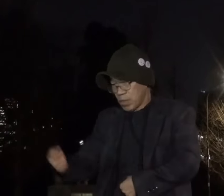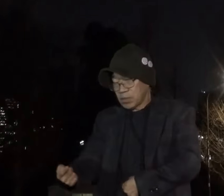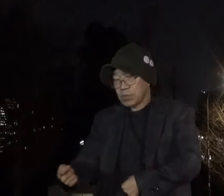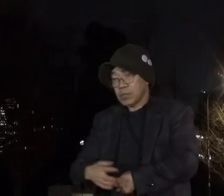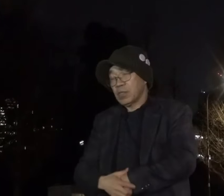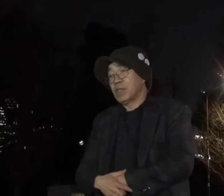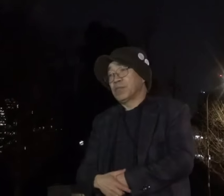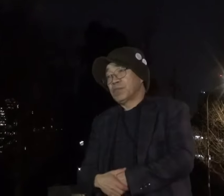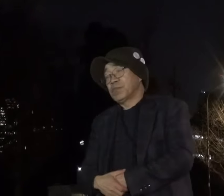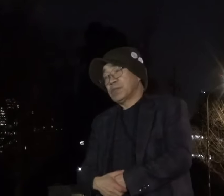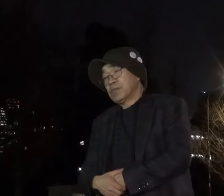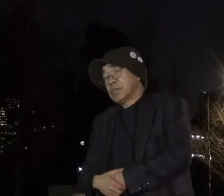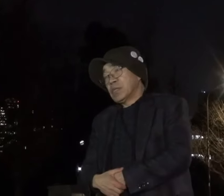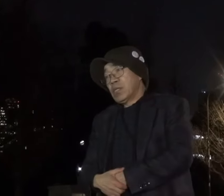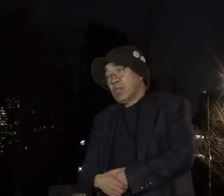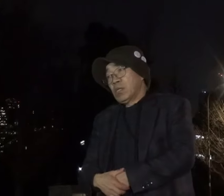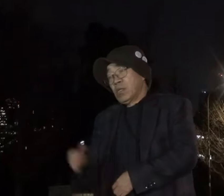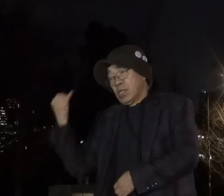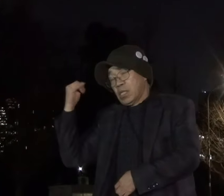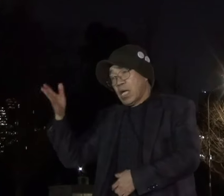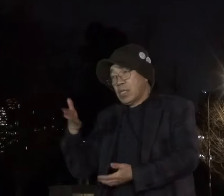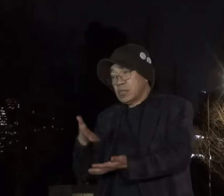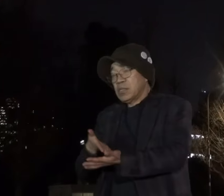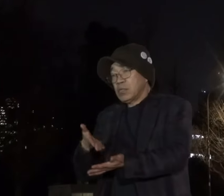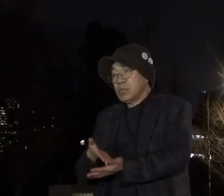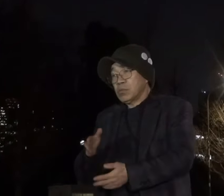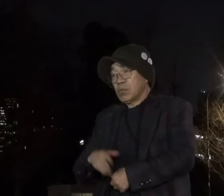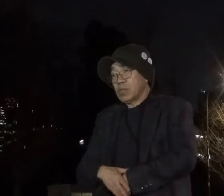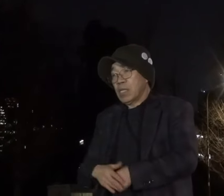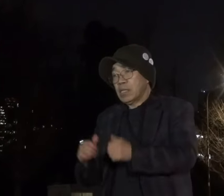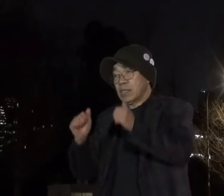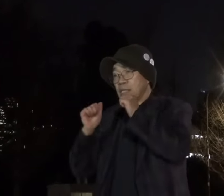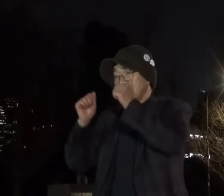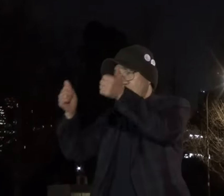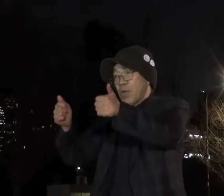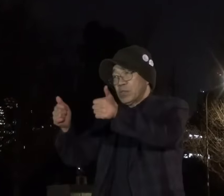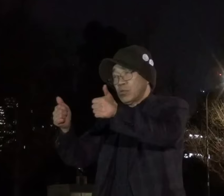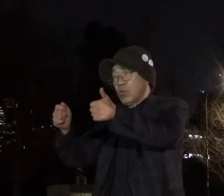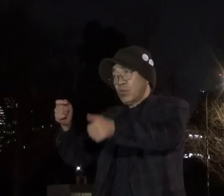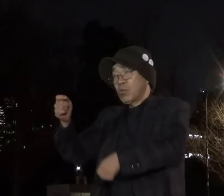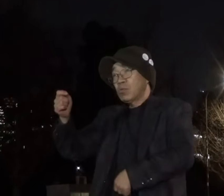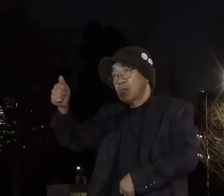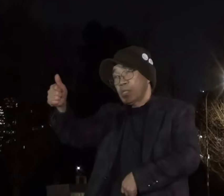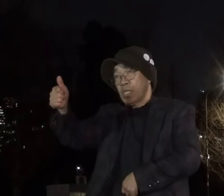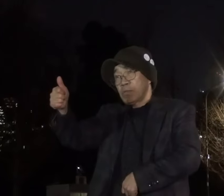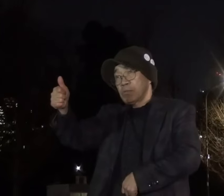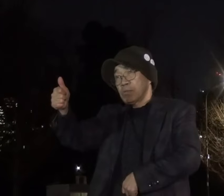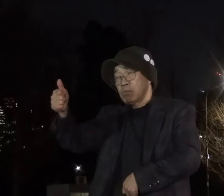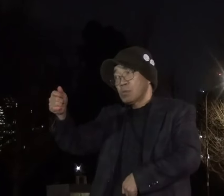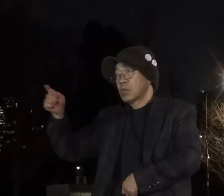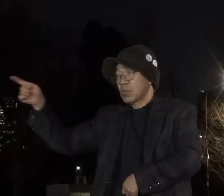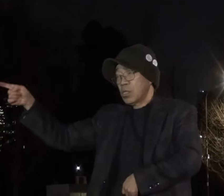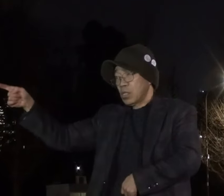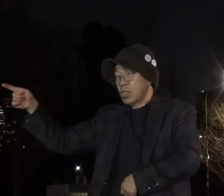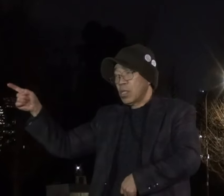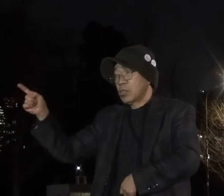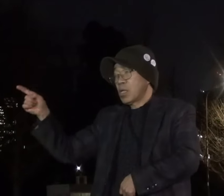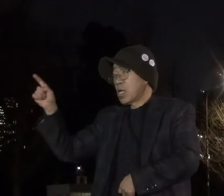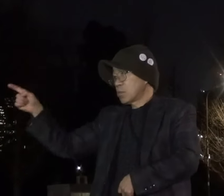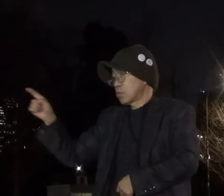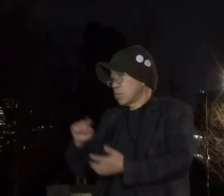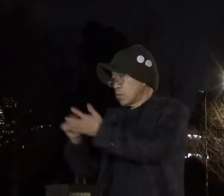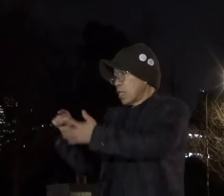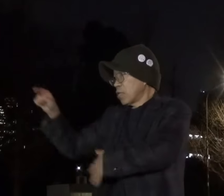ね、意見陳述終わった後裁判長に加えてですね、被告側である